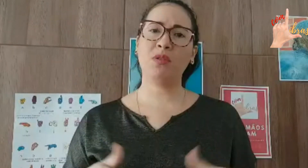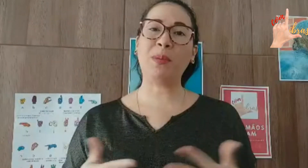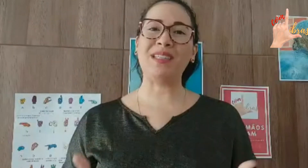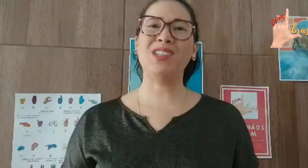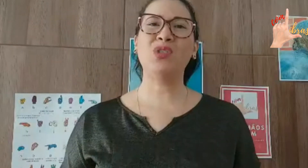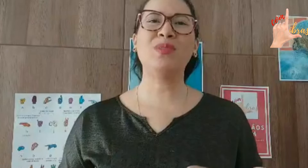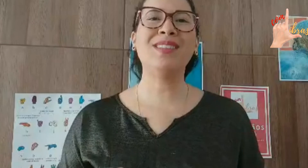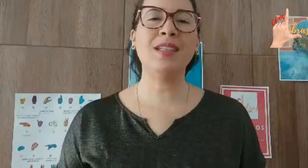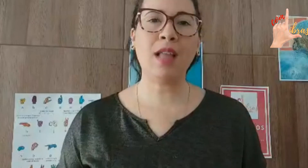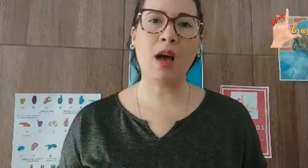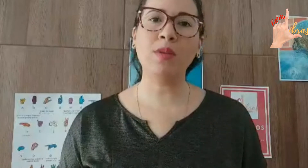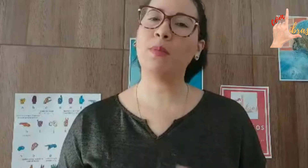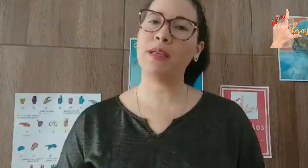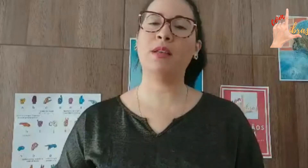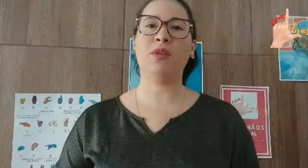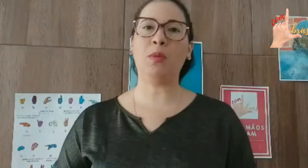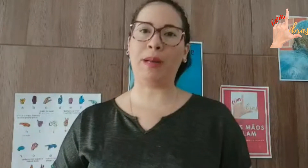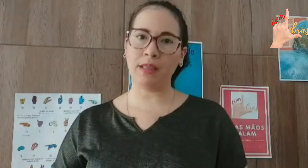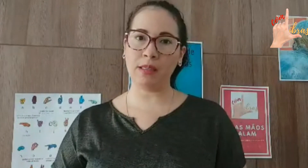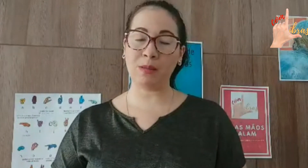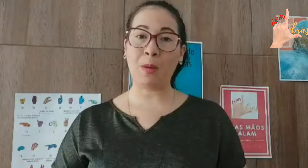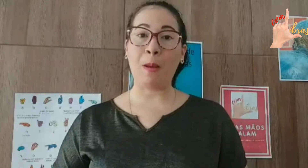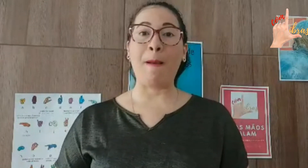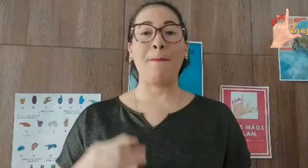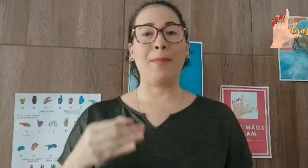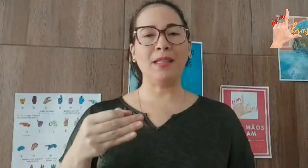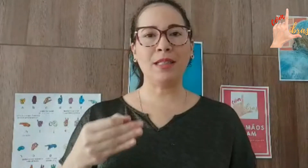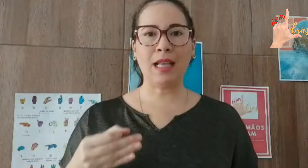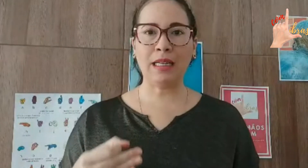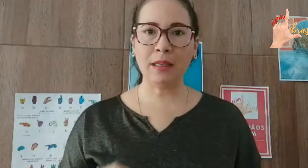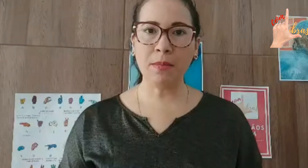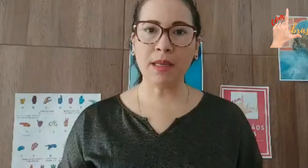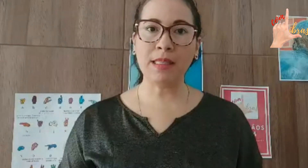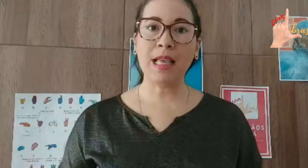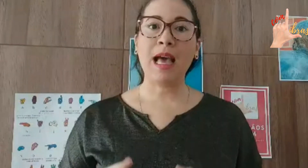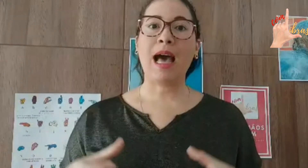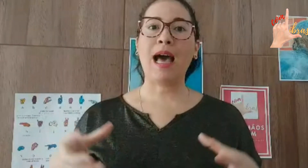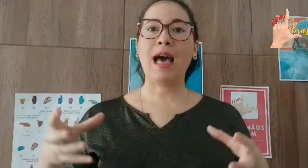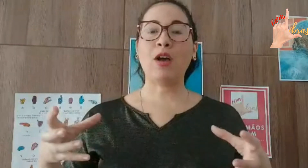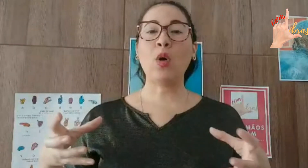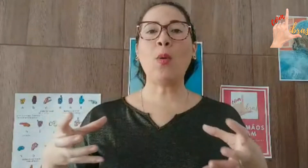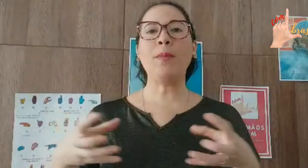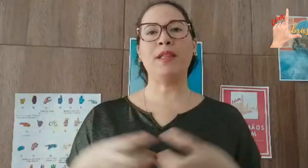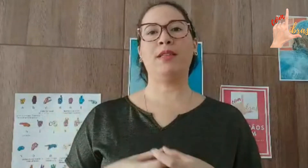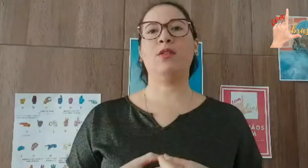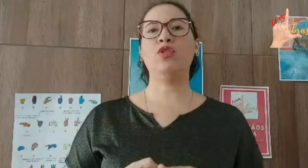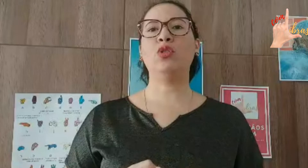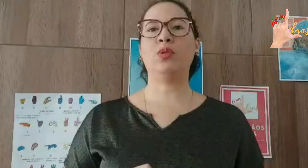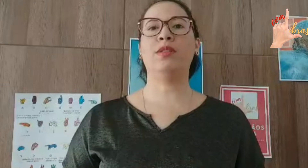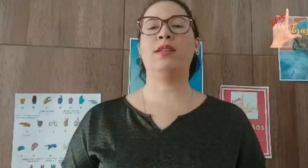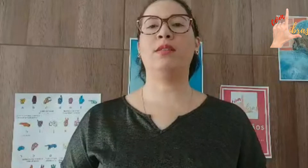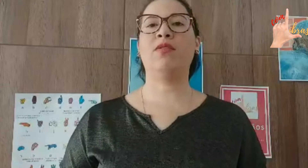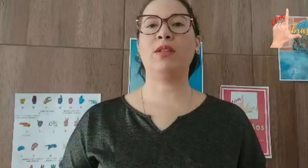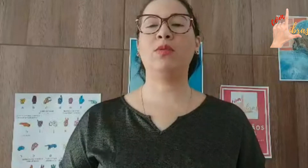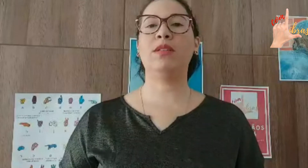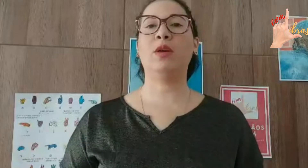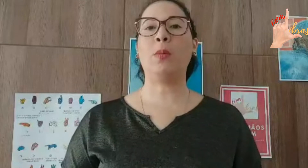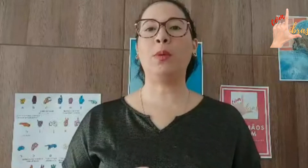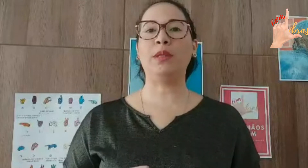não precisa de um sinal específico para isso. Mas na Libras, a combinação de todos esses fatores e